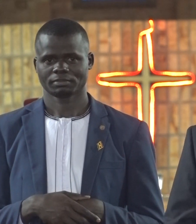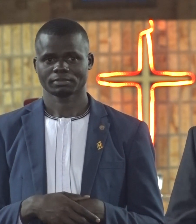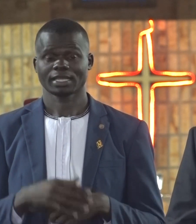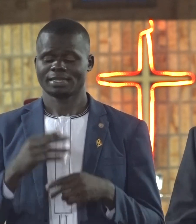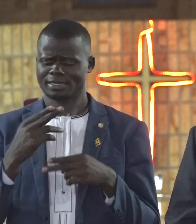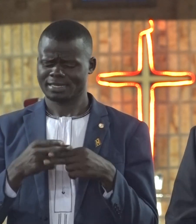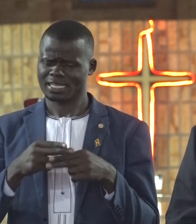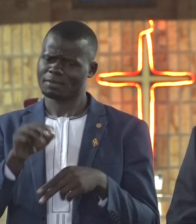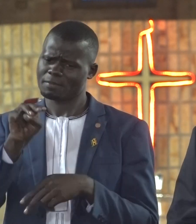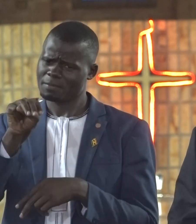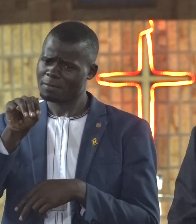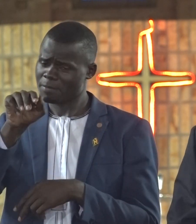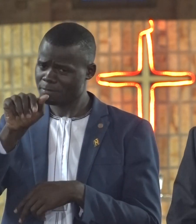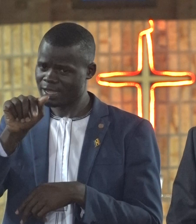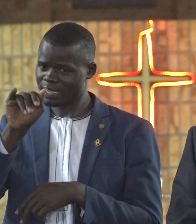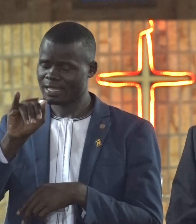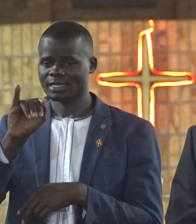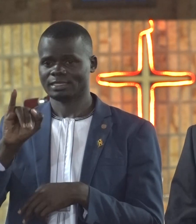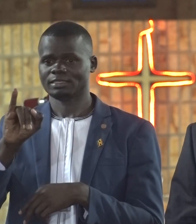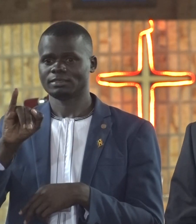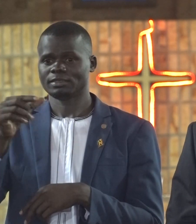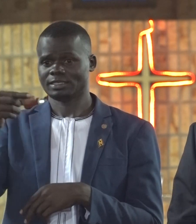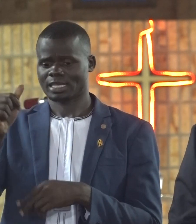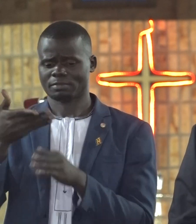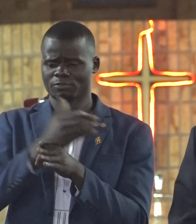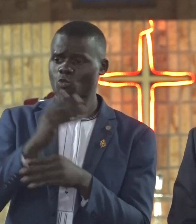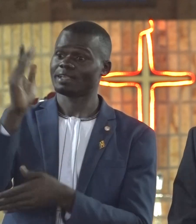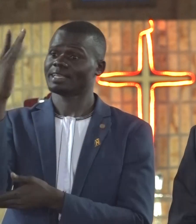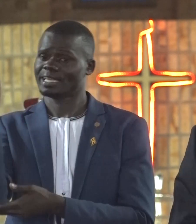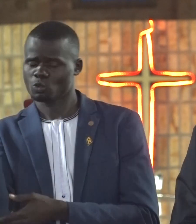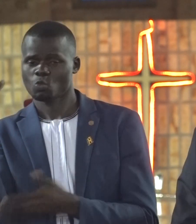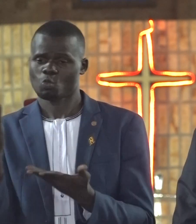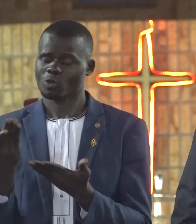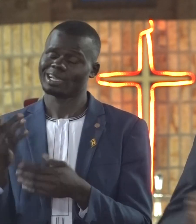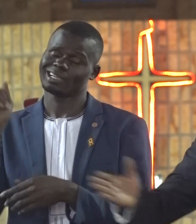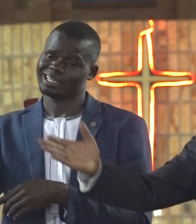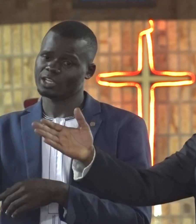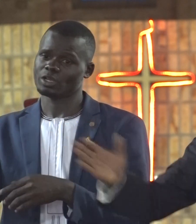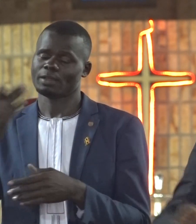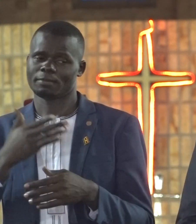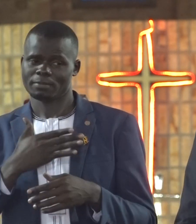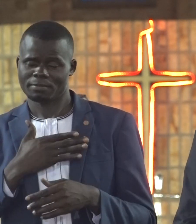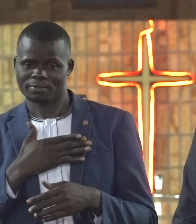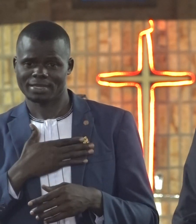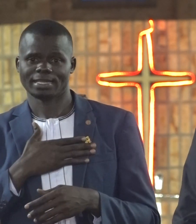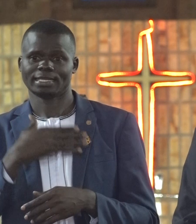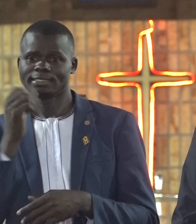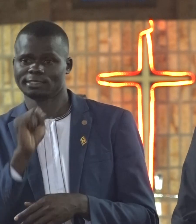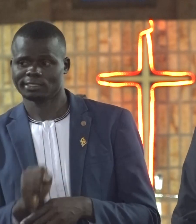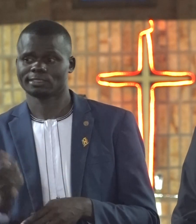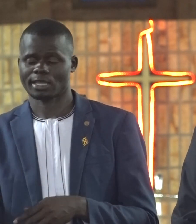Erinnya Mayiga gwali muti mu mbuga ya Namugera Kakeeto, jjajjange Namugera Kakeeto alya.